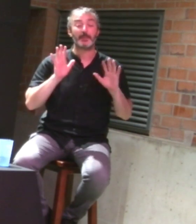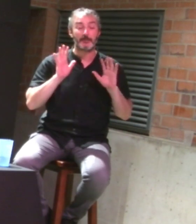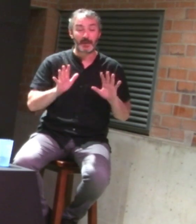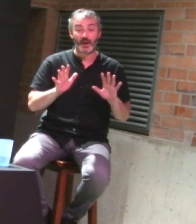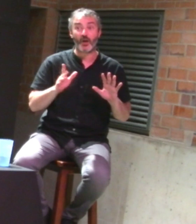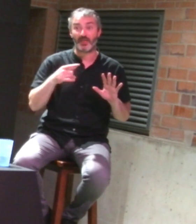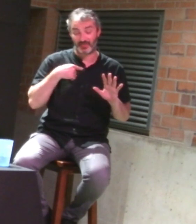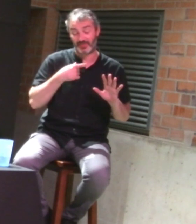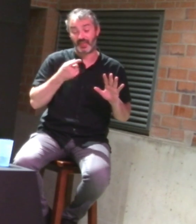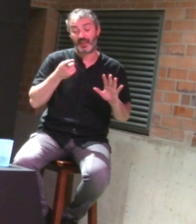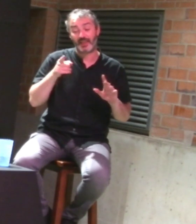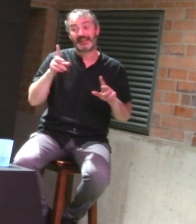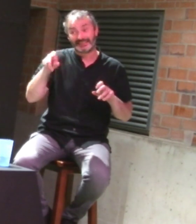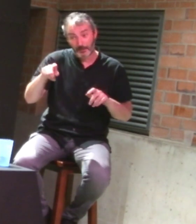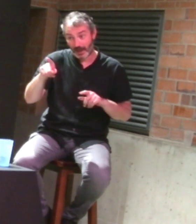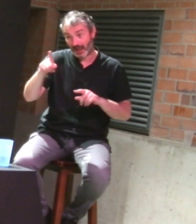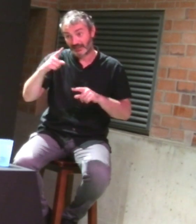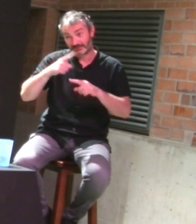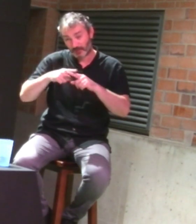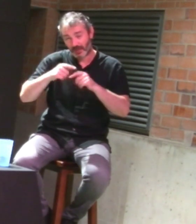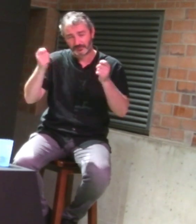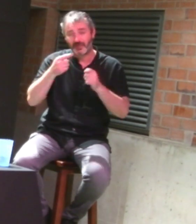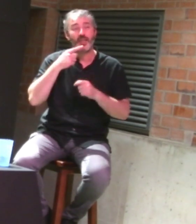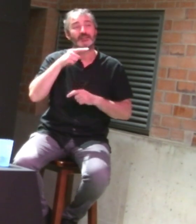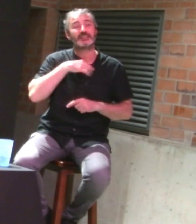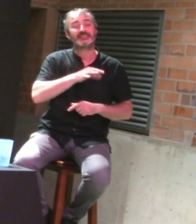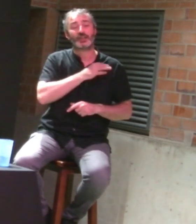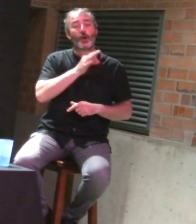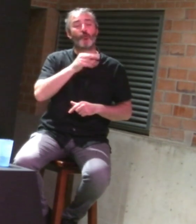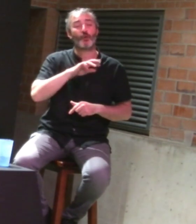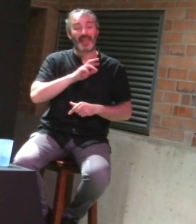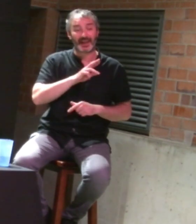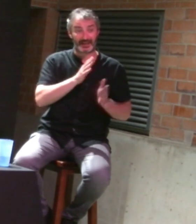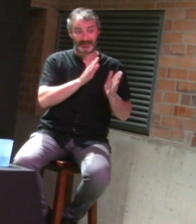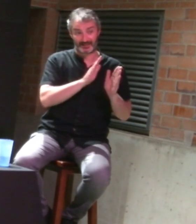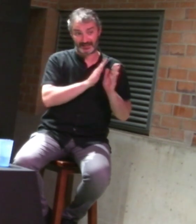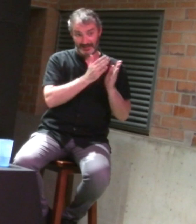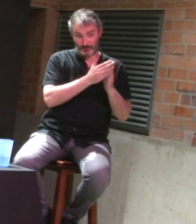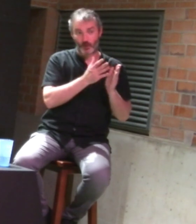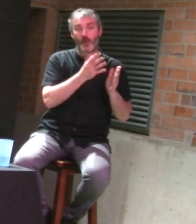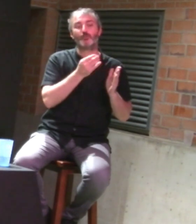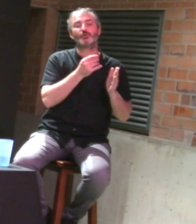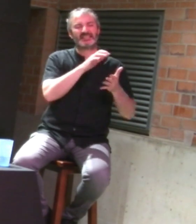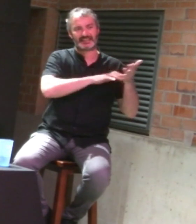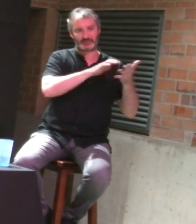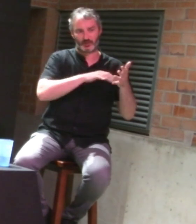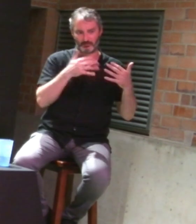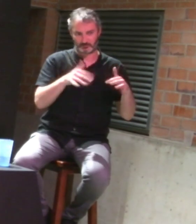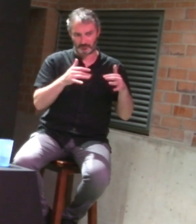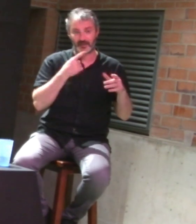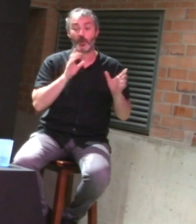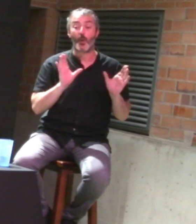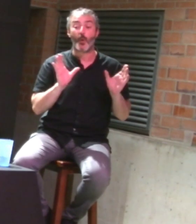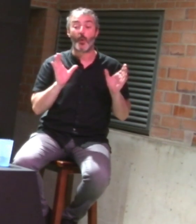amb el rotllo, eh? O sigui, però Fourier farà això. Fourier tindrà molts més seguidors del que diuen els textos acadèmics, concretament